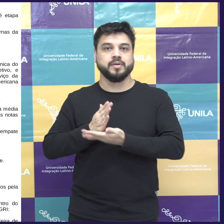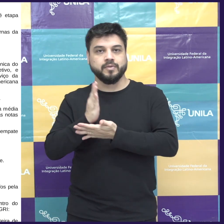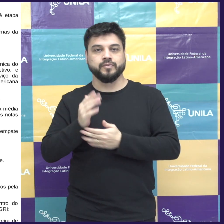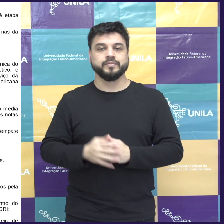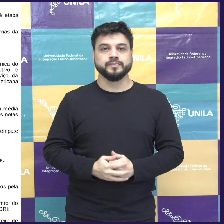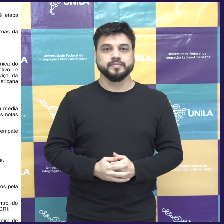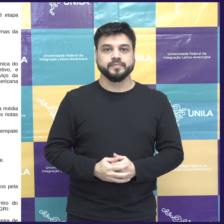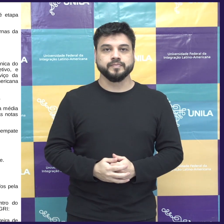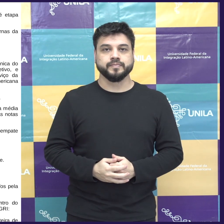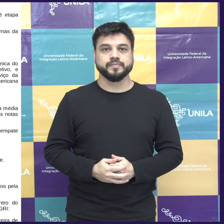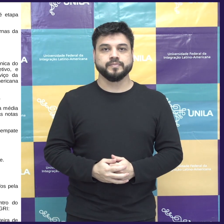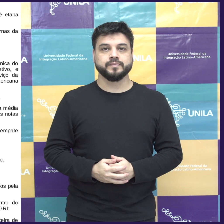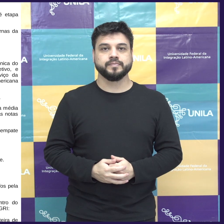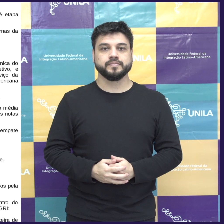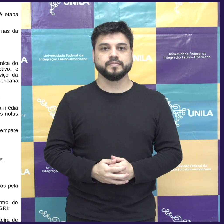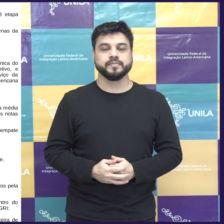https://documentos.unila.edu.br/boletim.